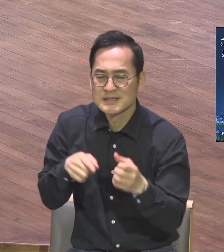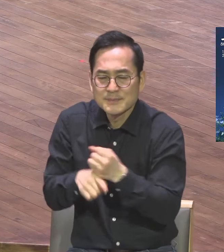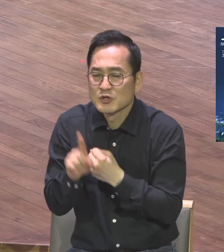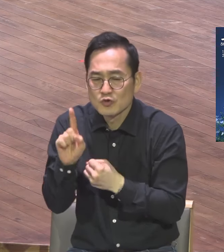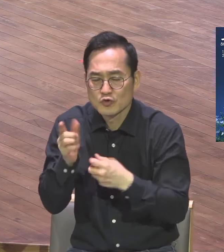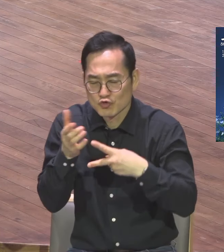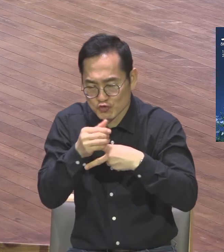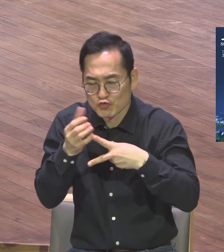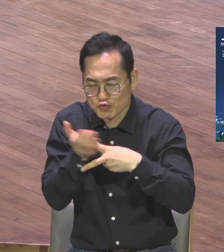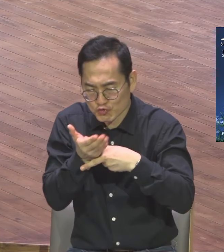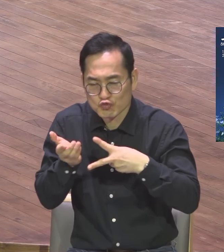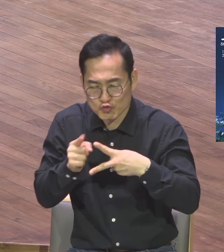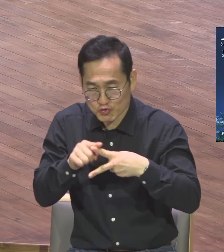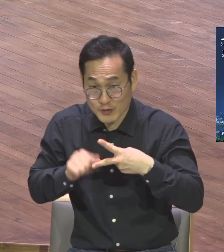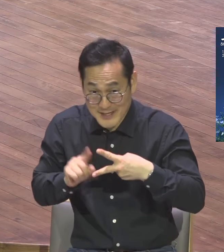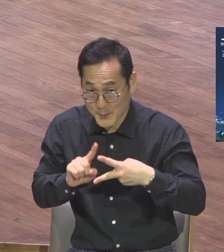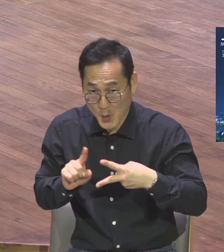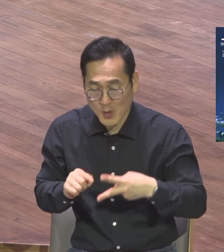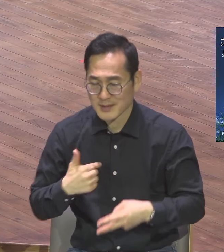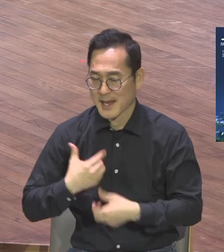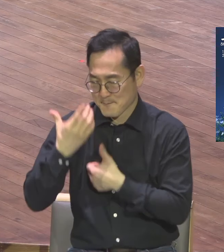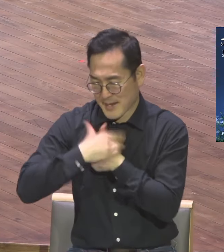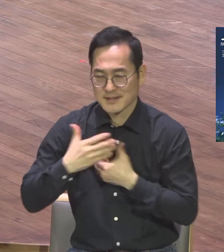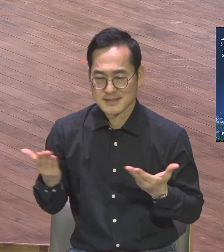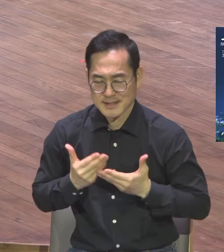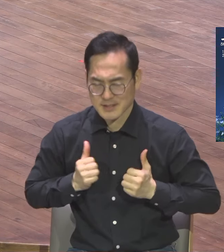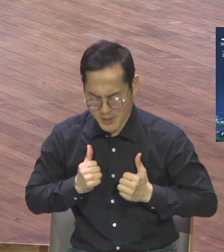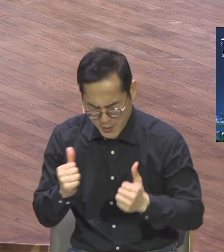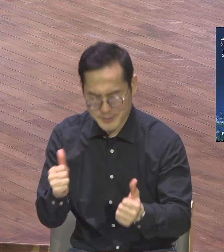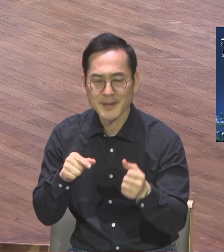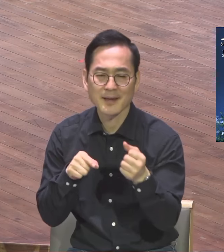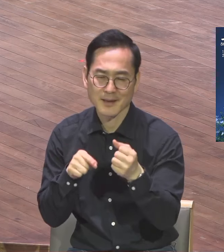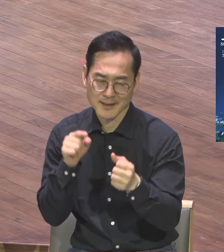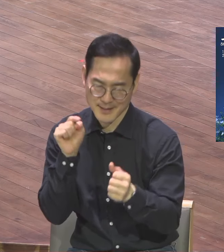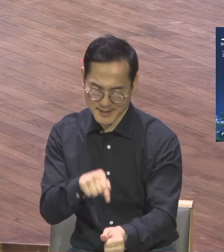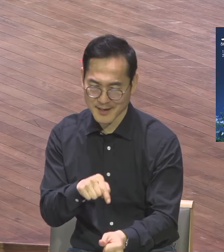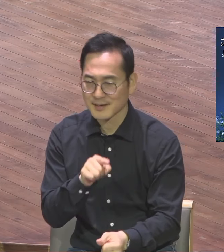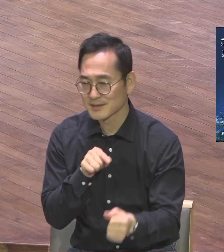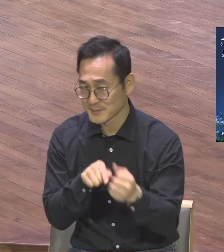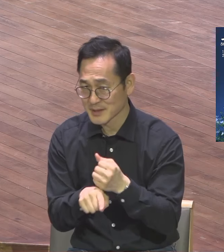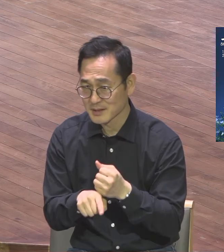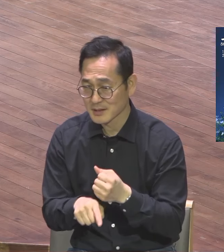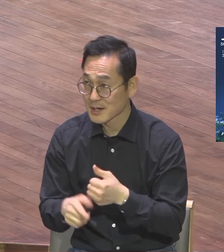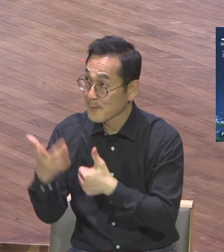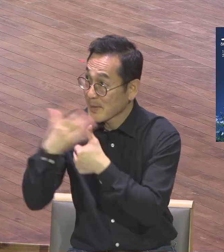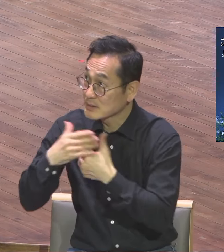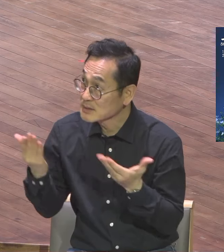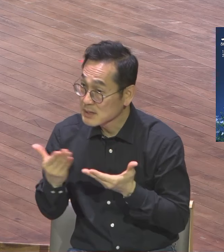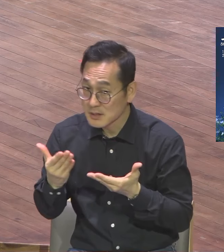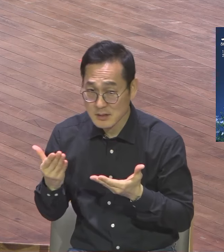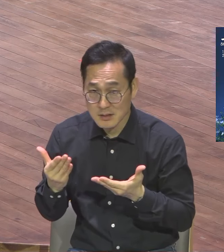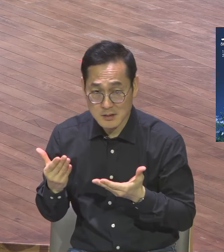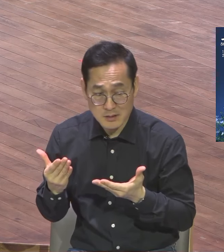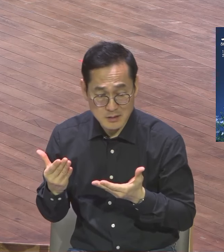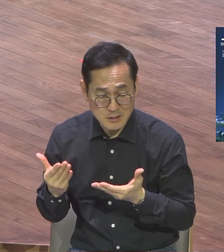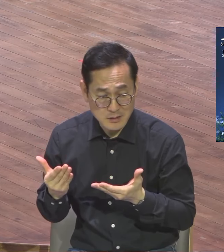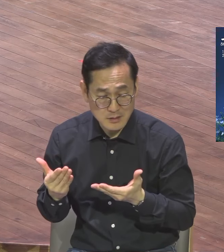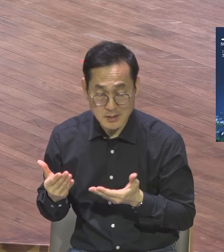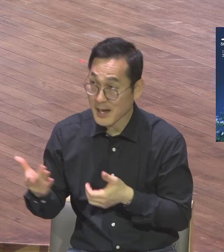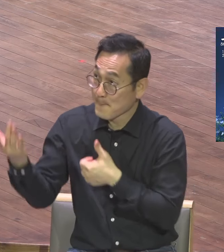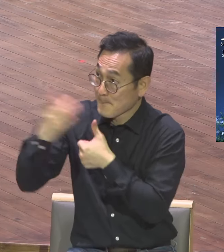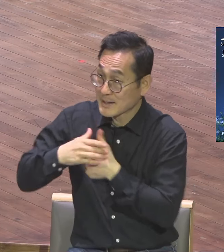있지. 우선적으로 맡은 직분. 맡은 직분을 내게 맡겨주셨는데 맡겨주신 영혼을